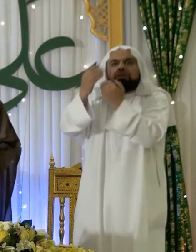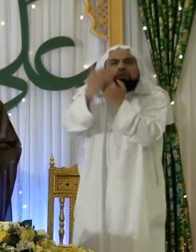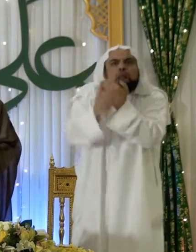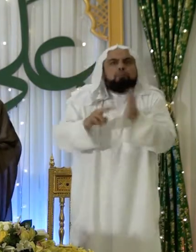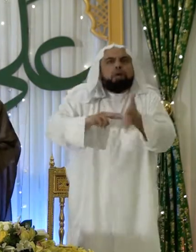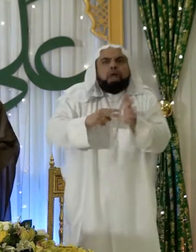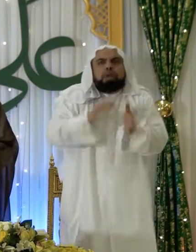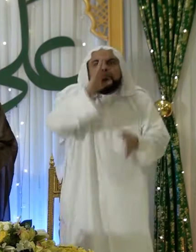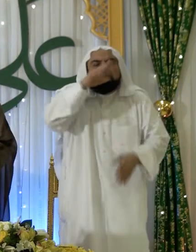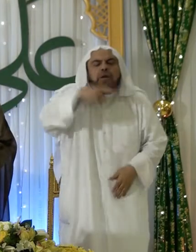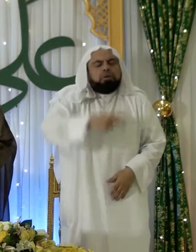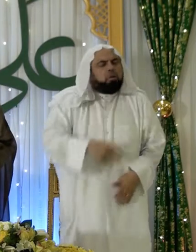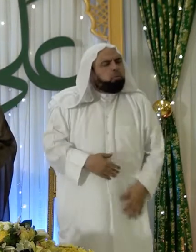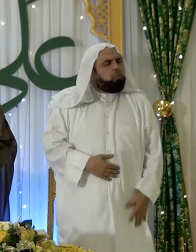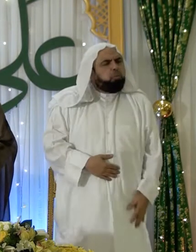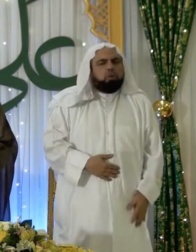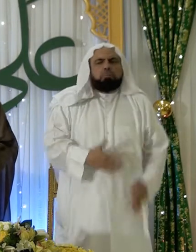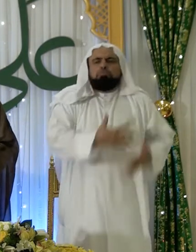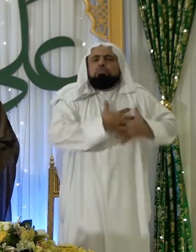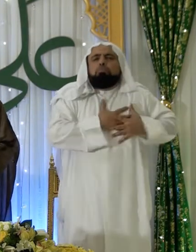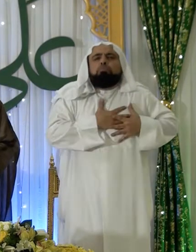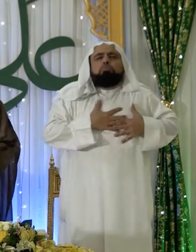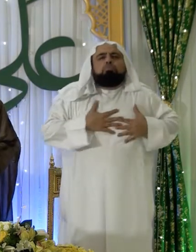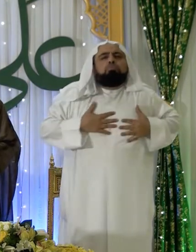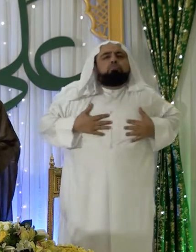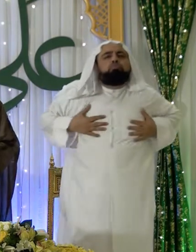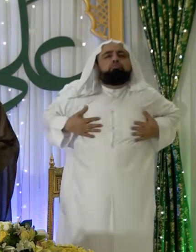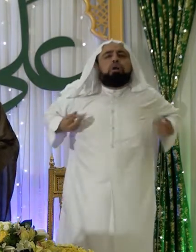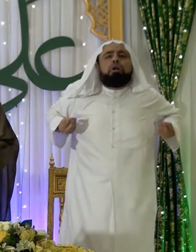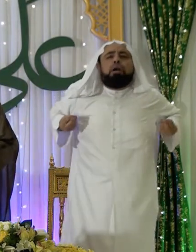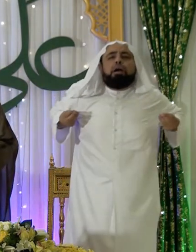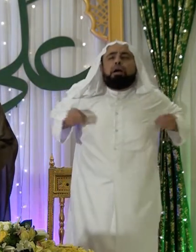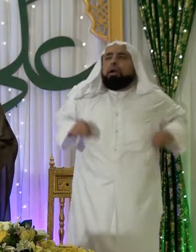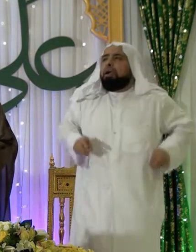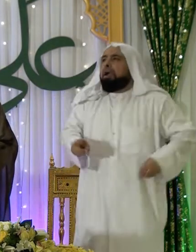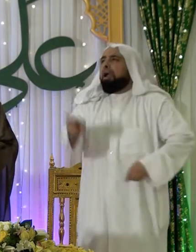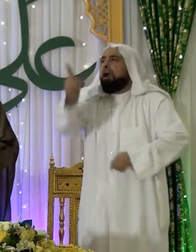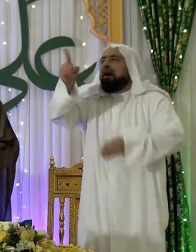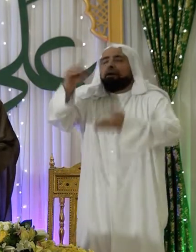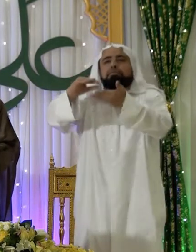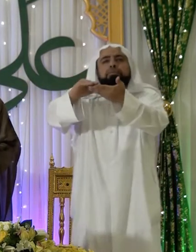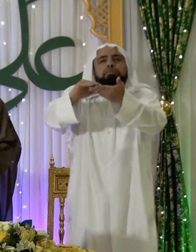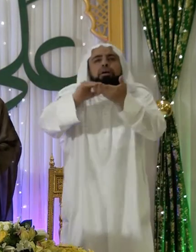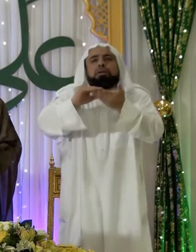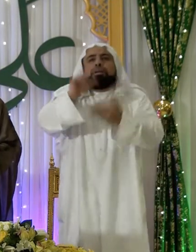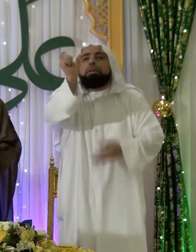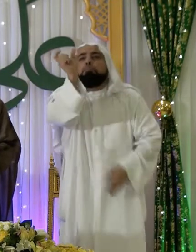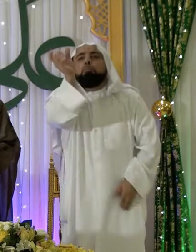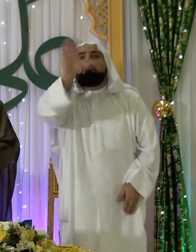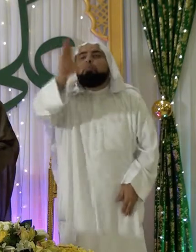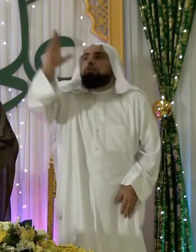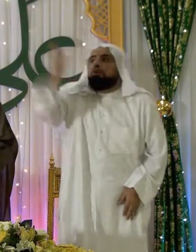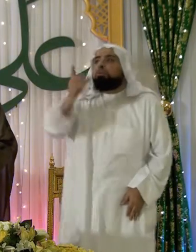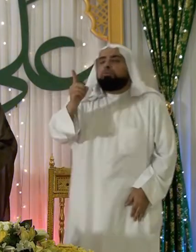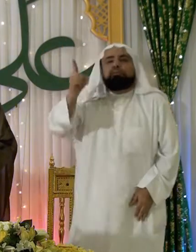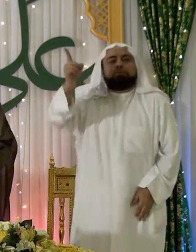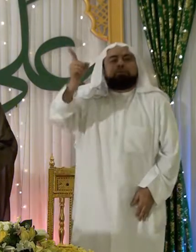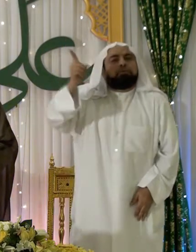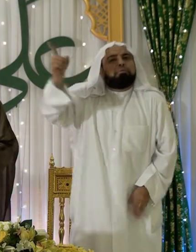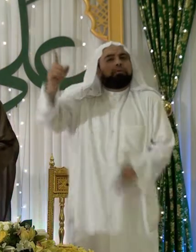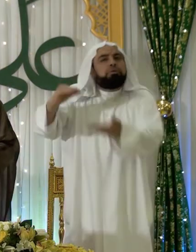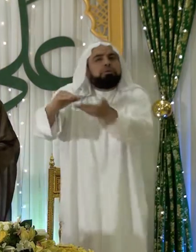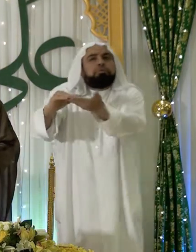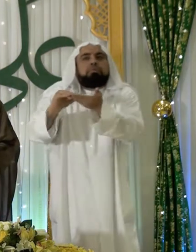الخاصة يقول: ولقد علمتم موضعي من رسول الله